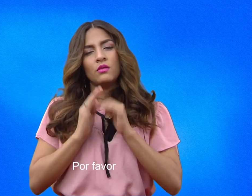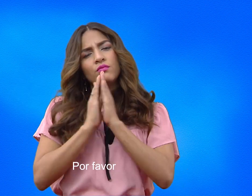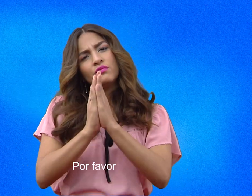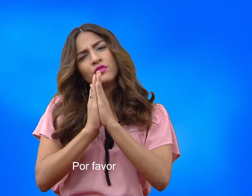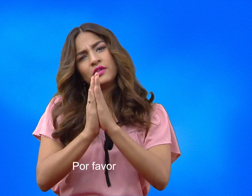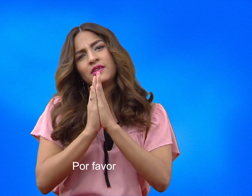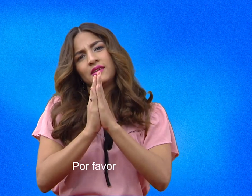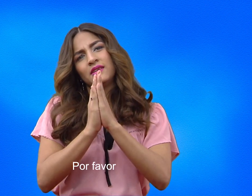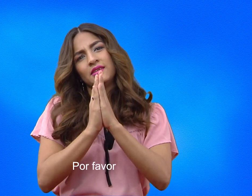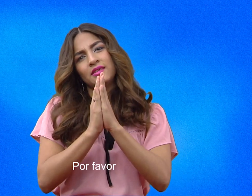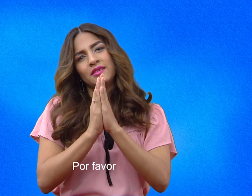Por favor.